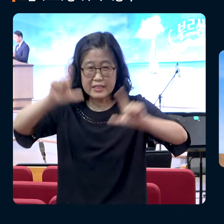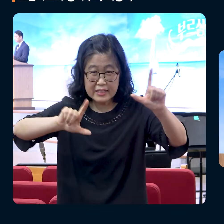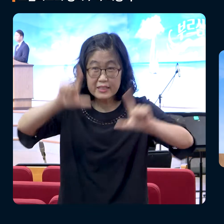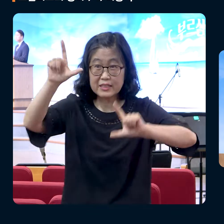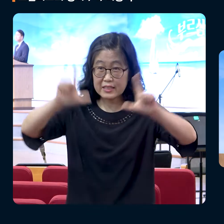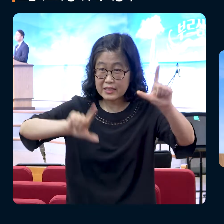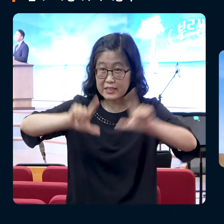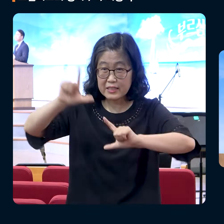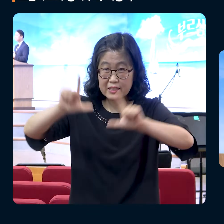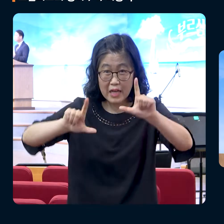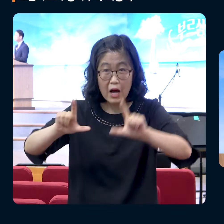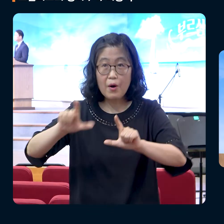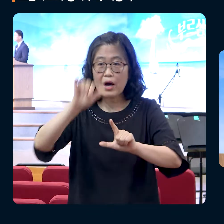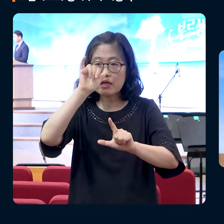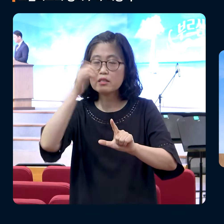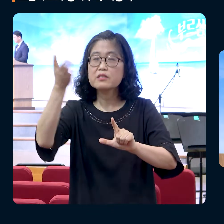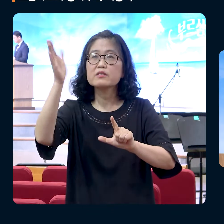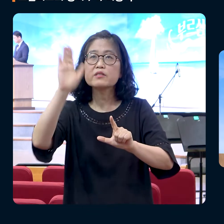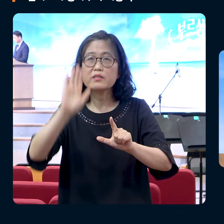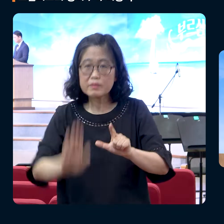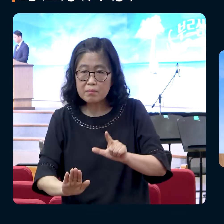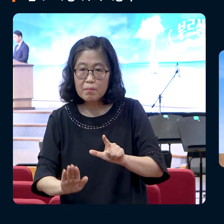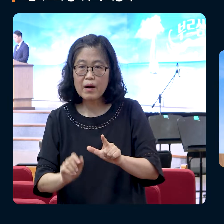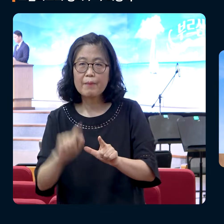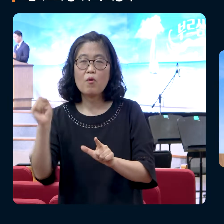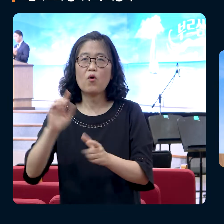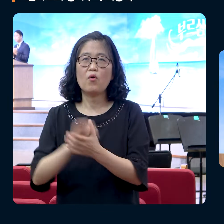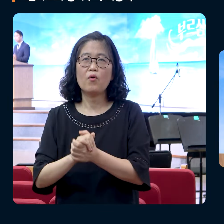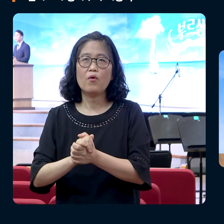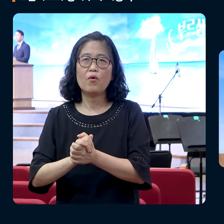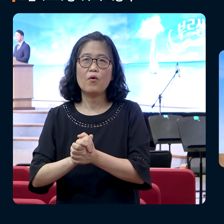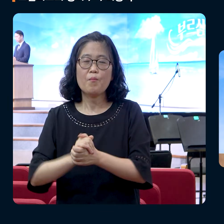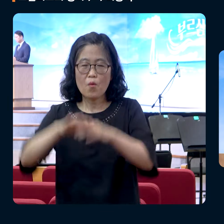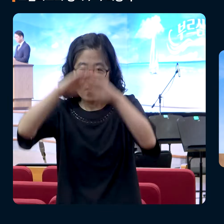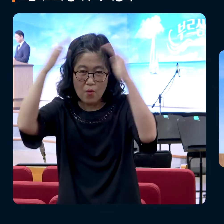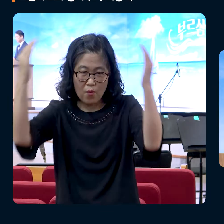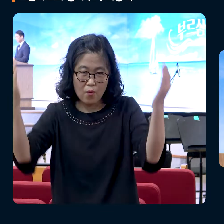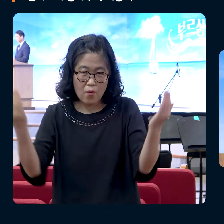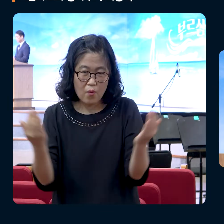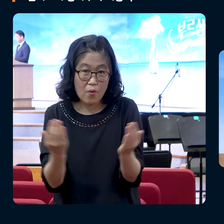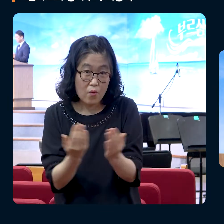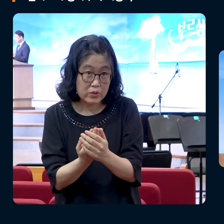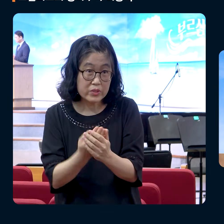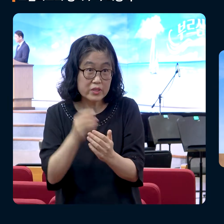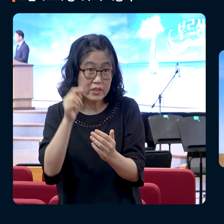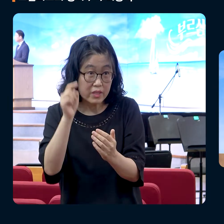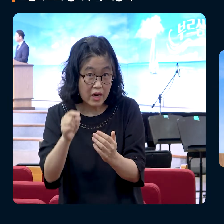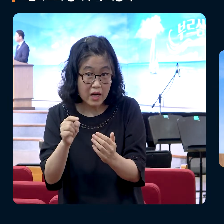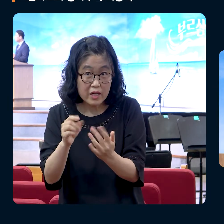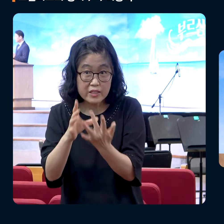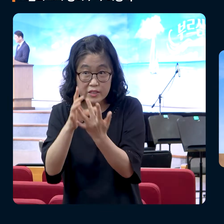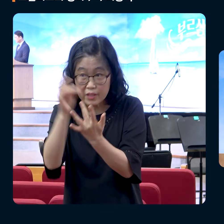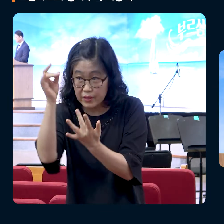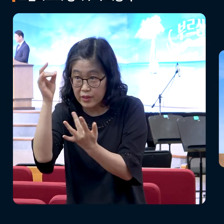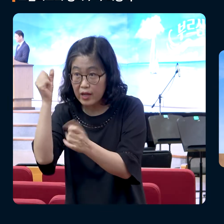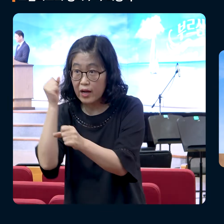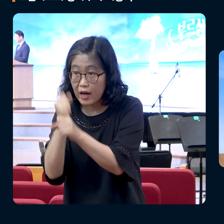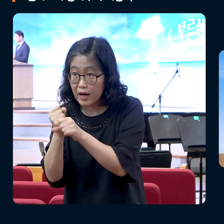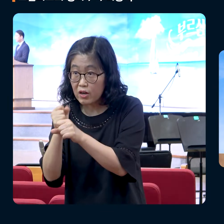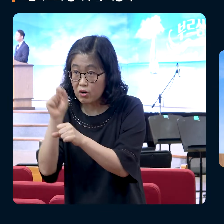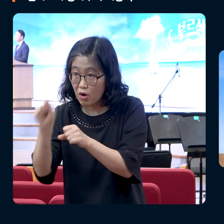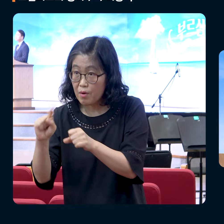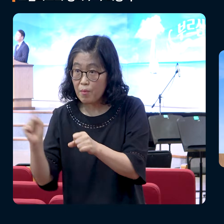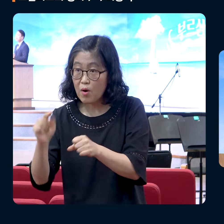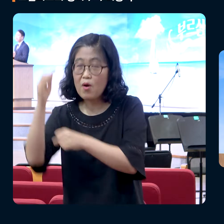있는 얽히고 설킨 이해관계들과 선택들이 있었지만, 그 모든 것 위에서, 그 모든 선택과 일들을